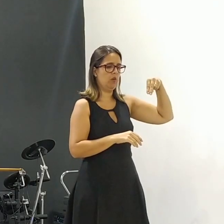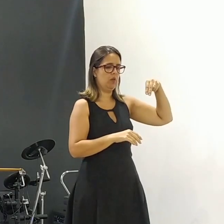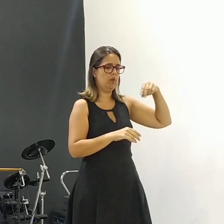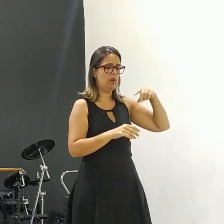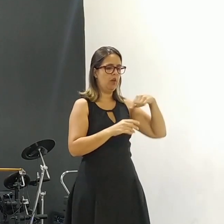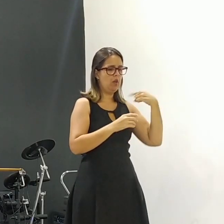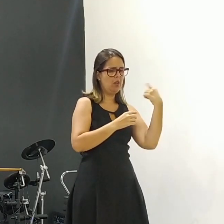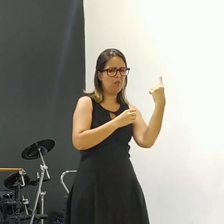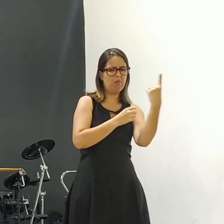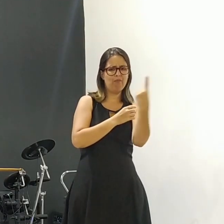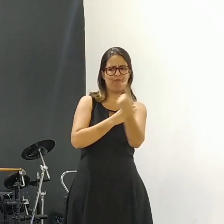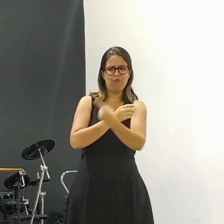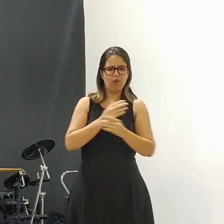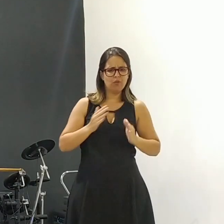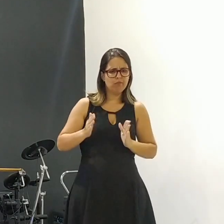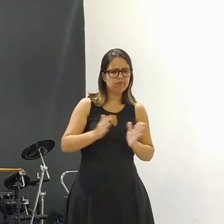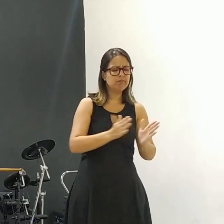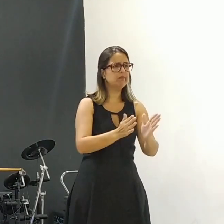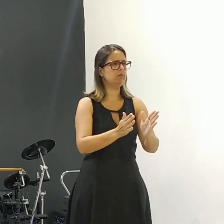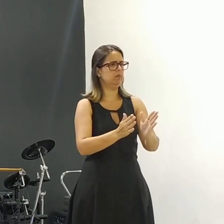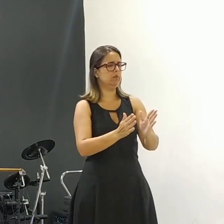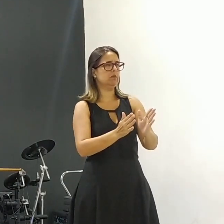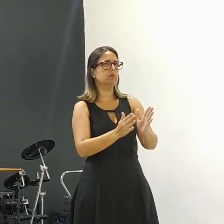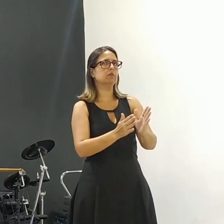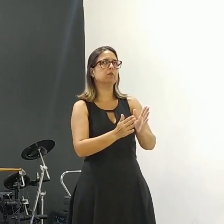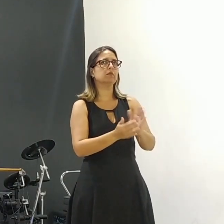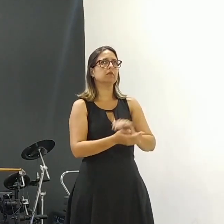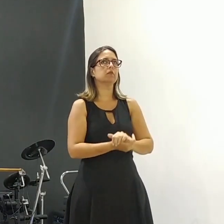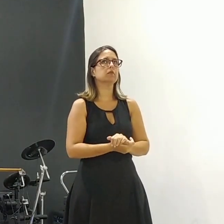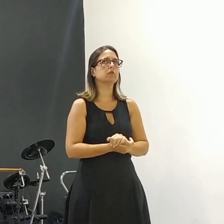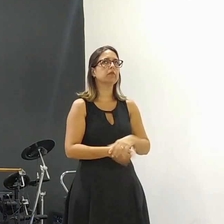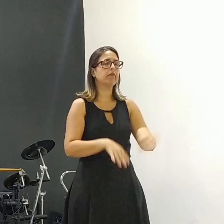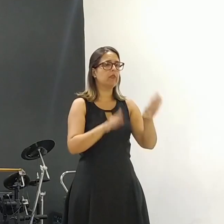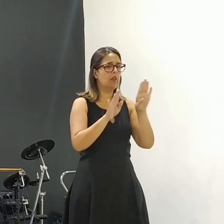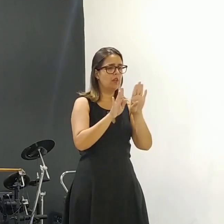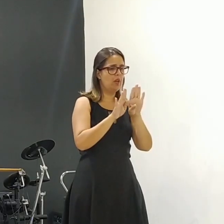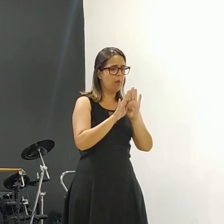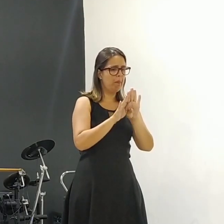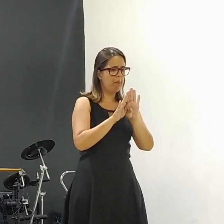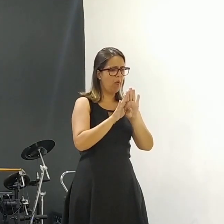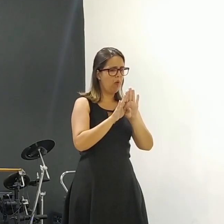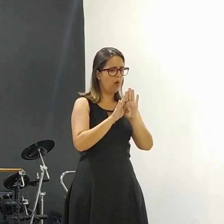uma volta pelo caminho de fora, até a porta